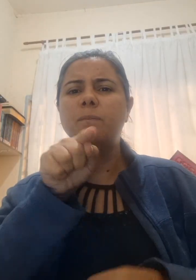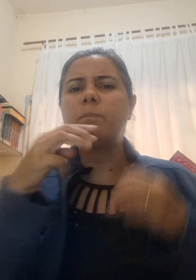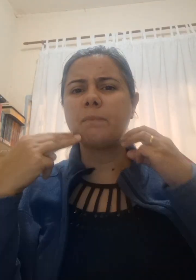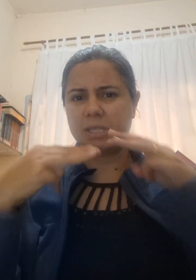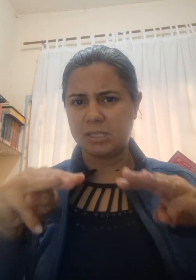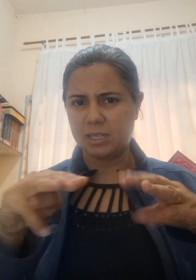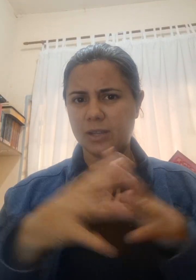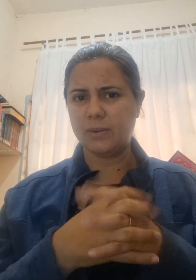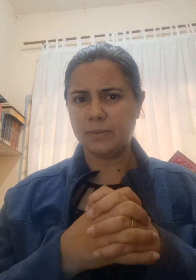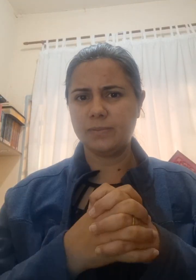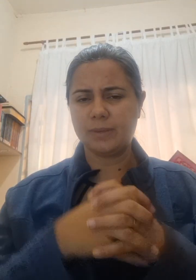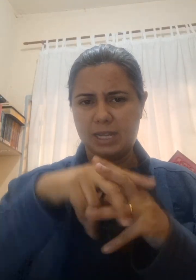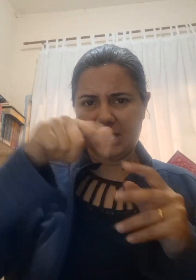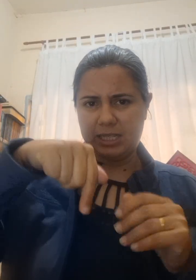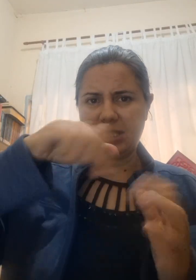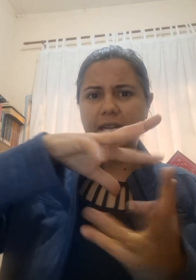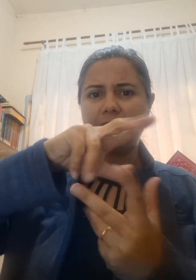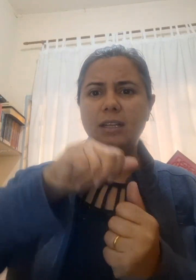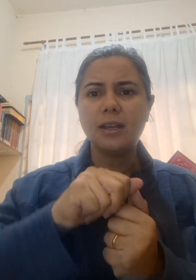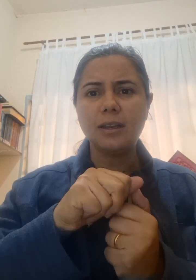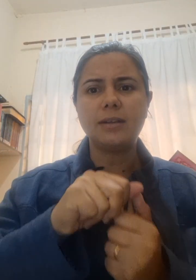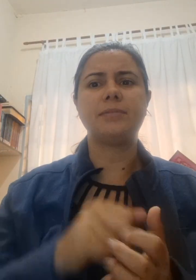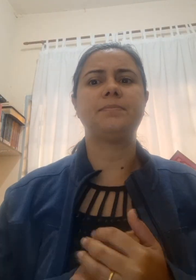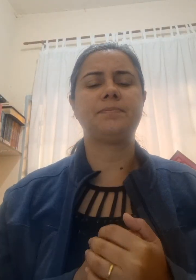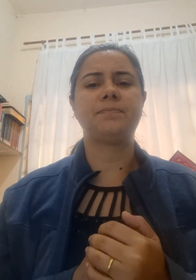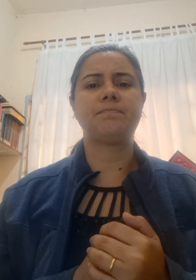consciência da sua missão aqui na Terra?